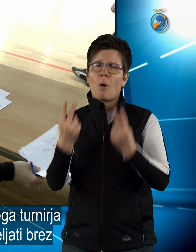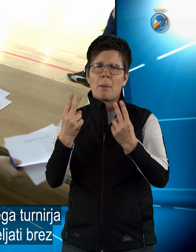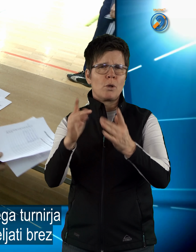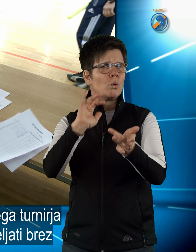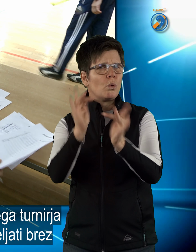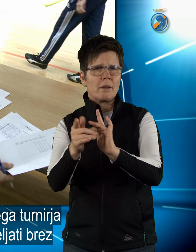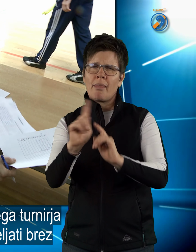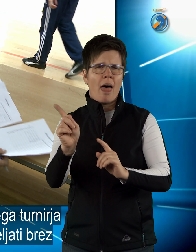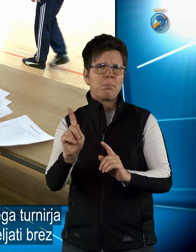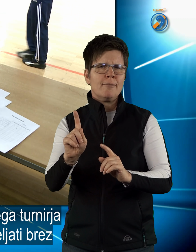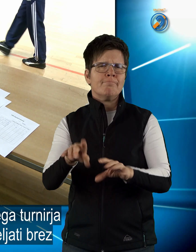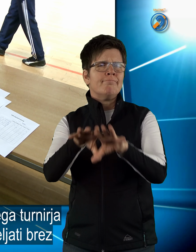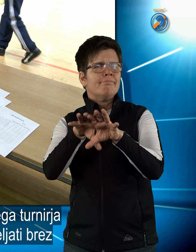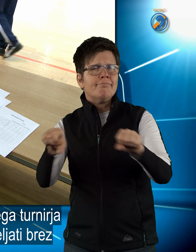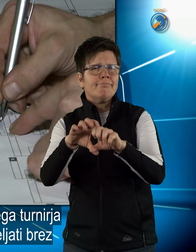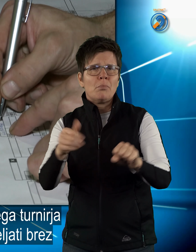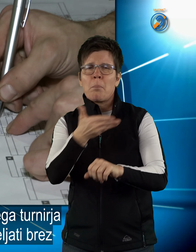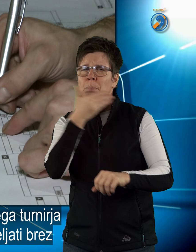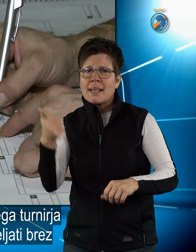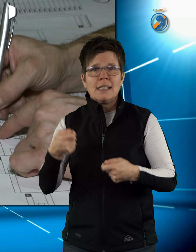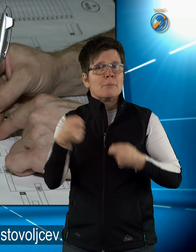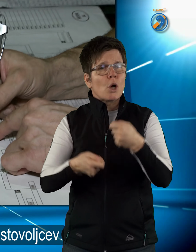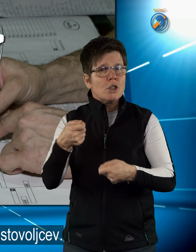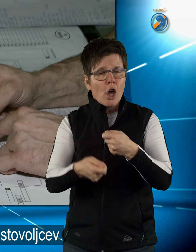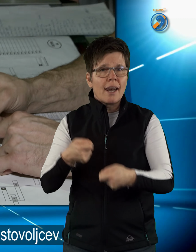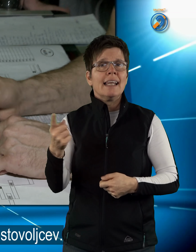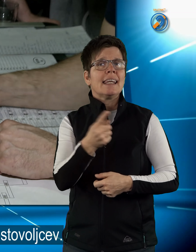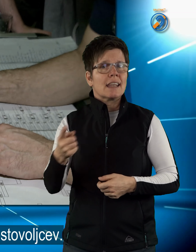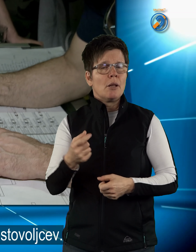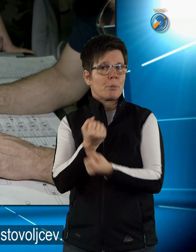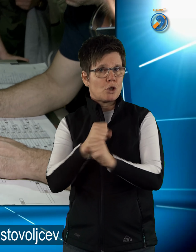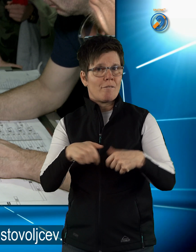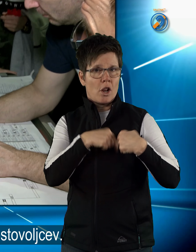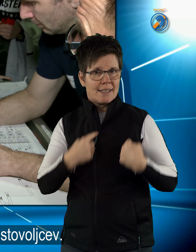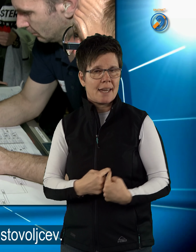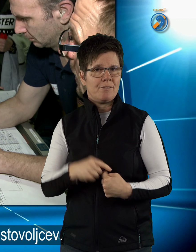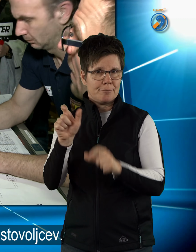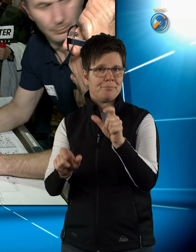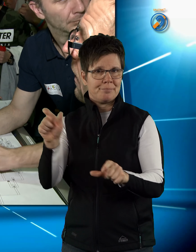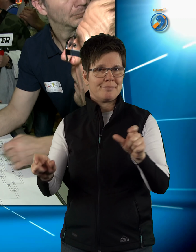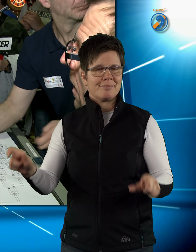Tako pomembnega turnirja ne bi mogli izpeljati brez sponzorjev in prostovoljcev.